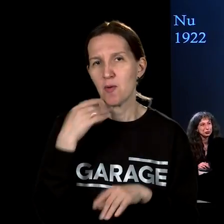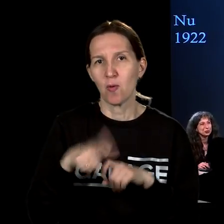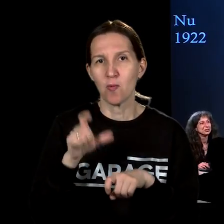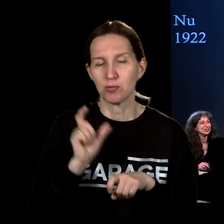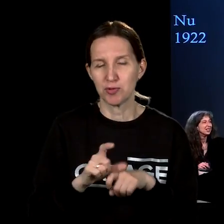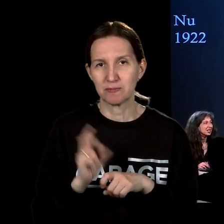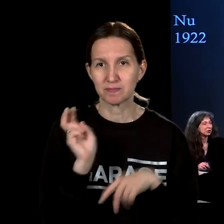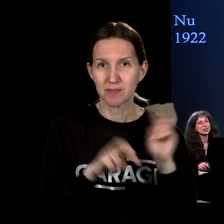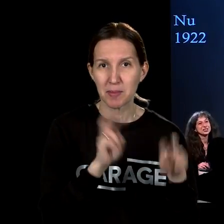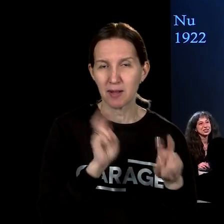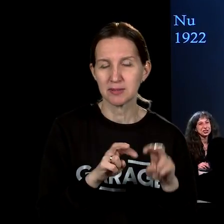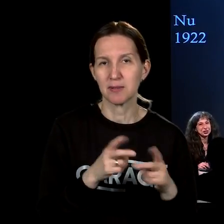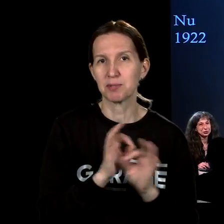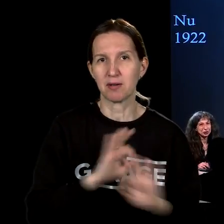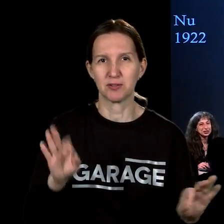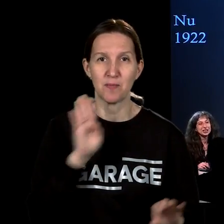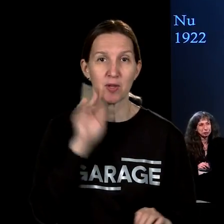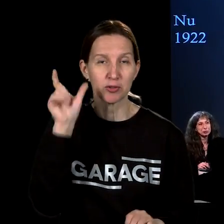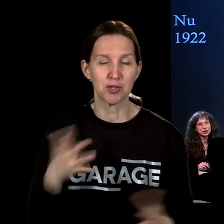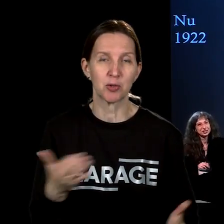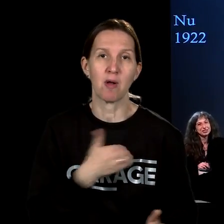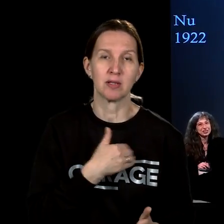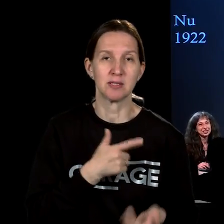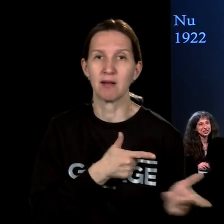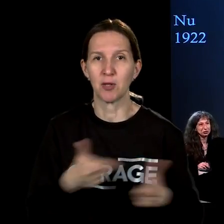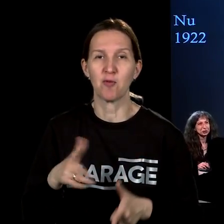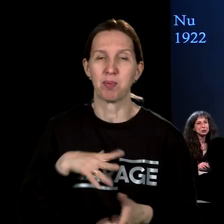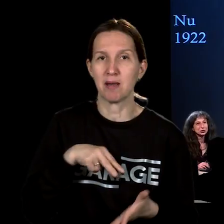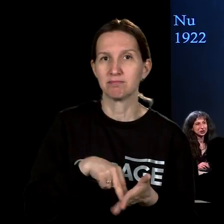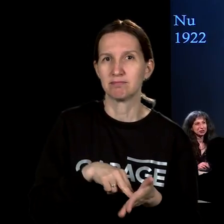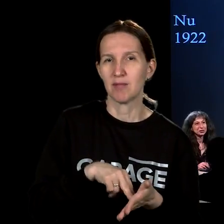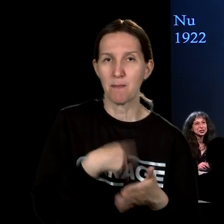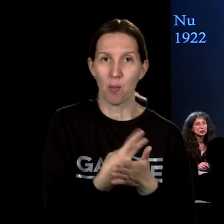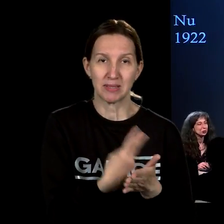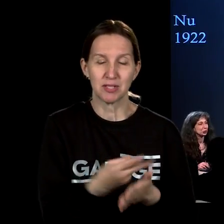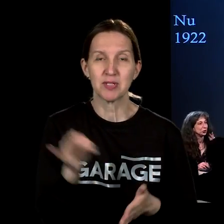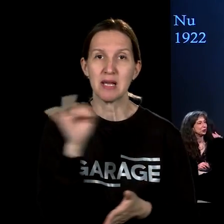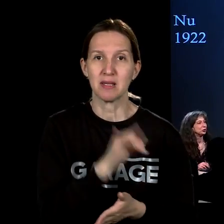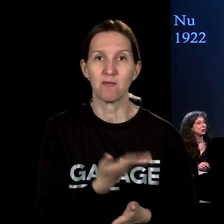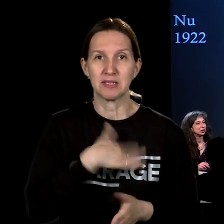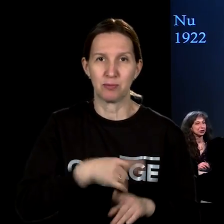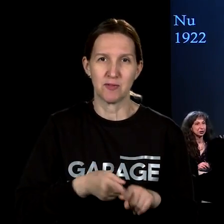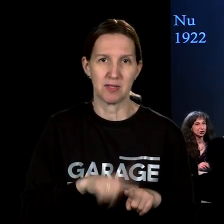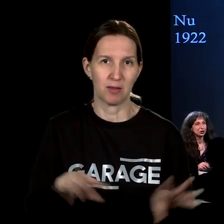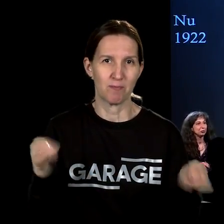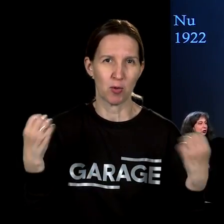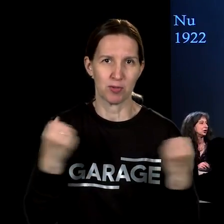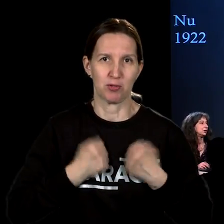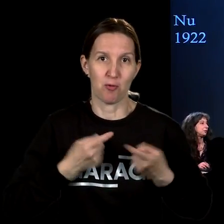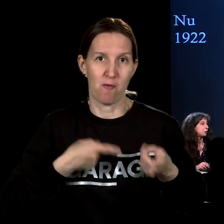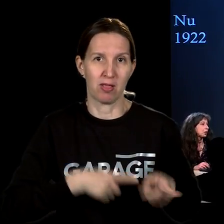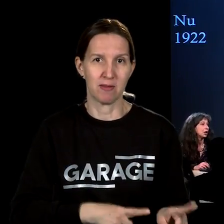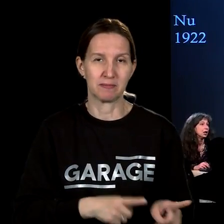прекращался поток прекрасных женщин, которые хотели ему попозировать и заодно воспользоваться этой невероятной роскошью.